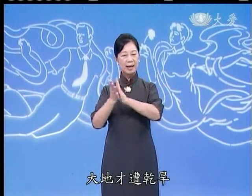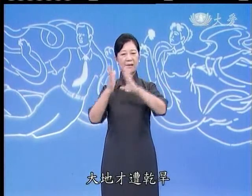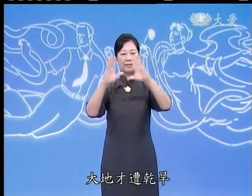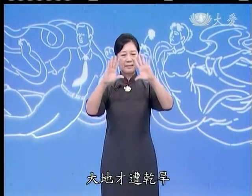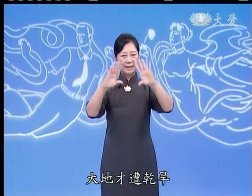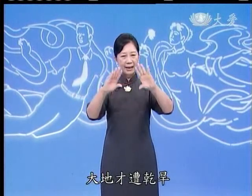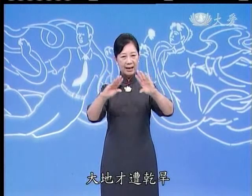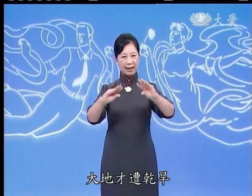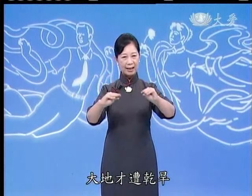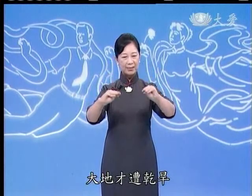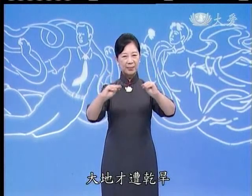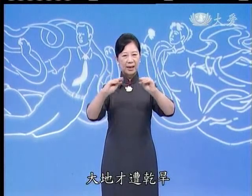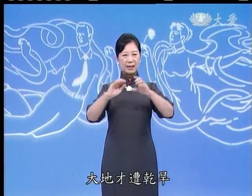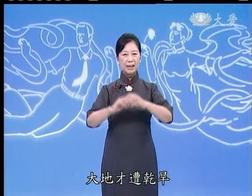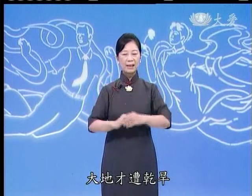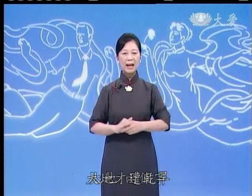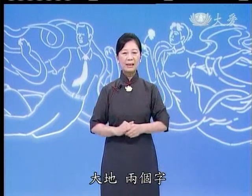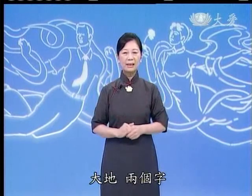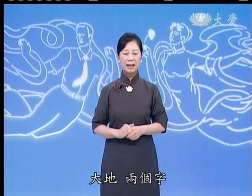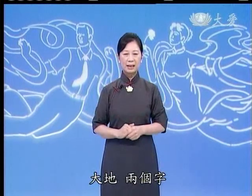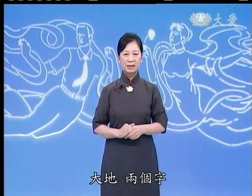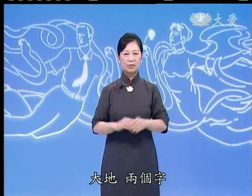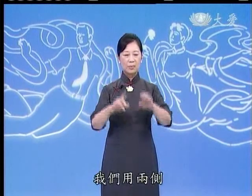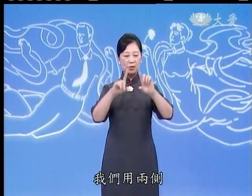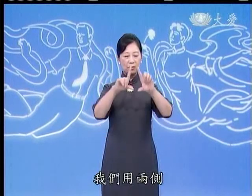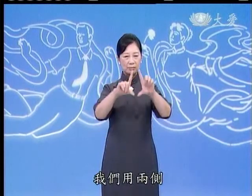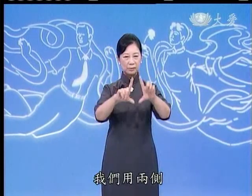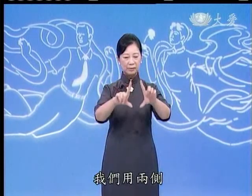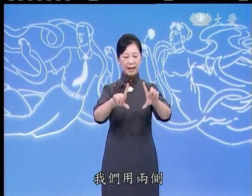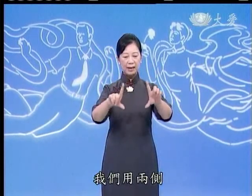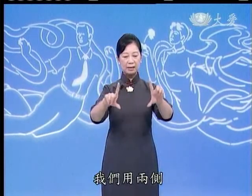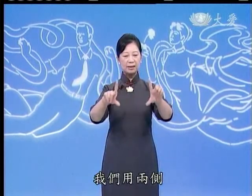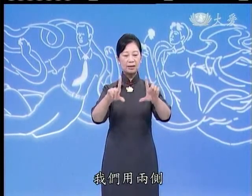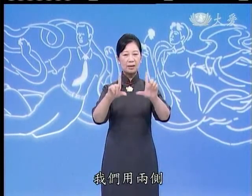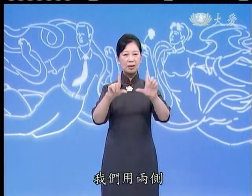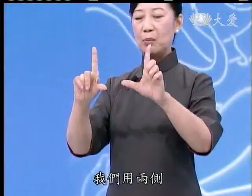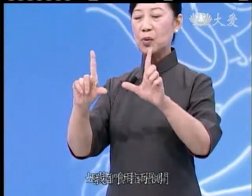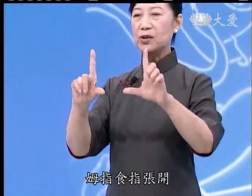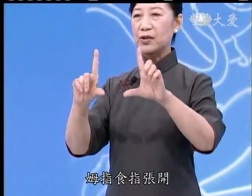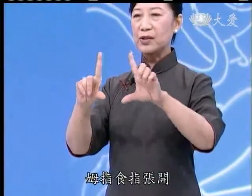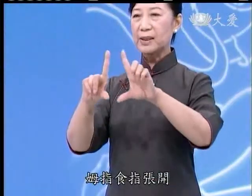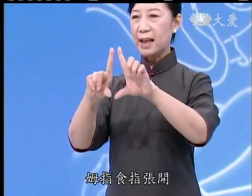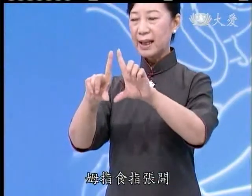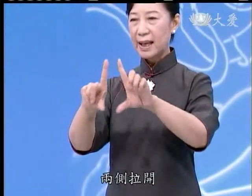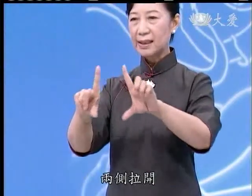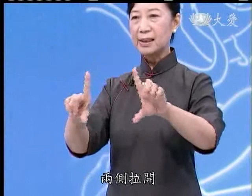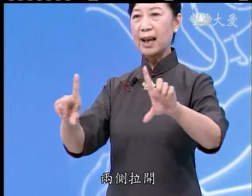遭干旱，那大地两个字我们用两侧拇指食指张开，两侧拉